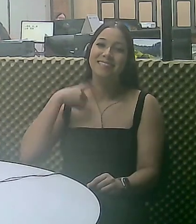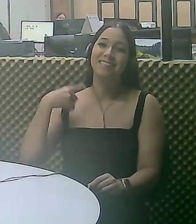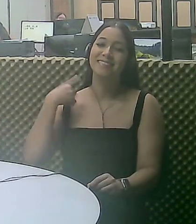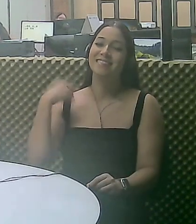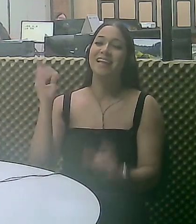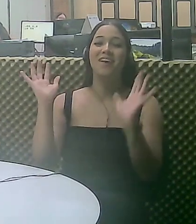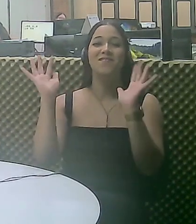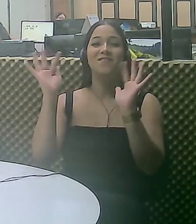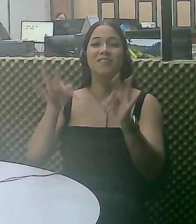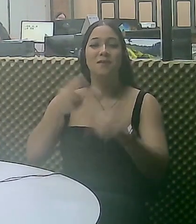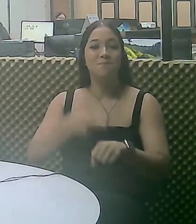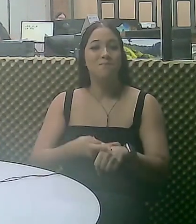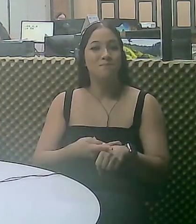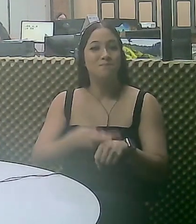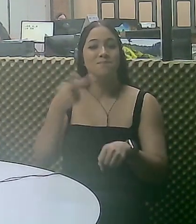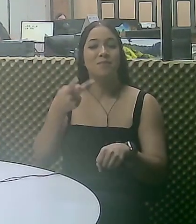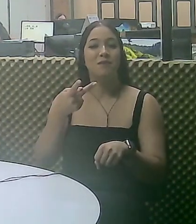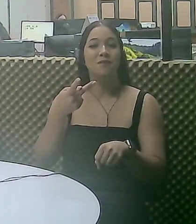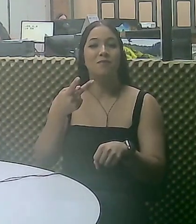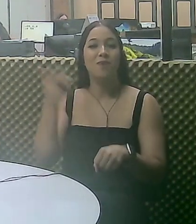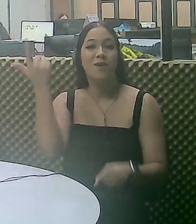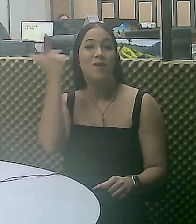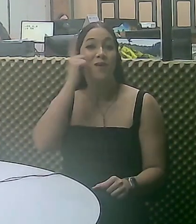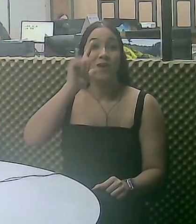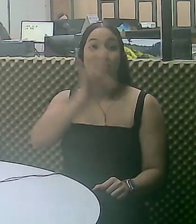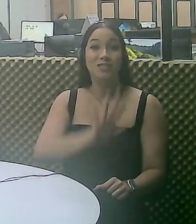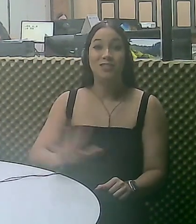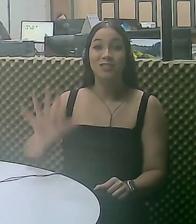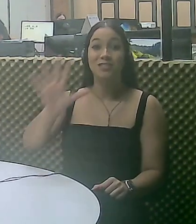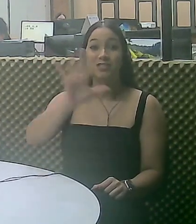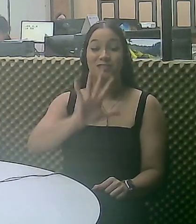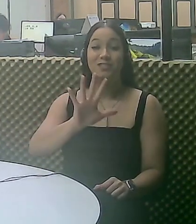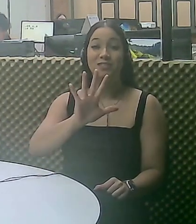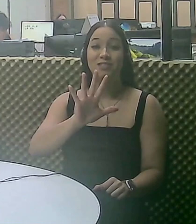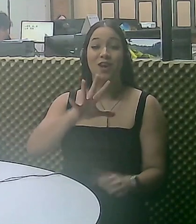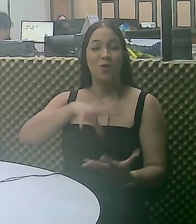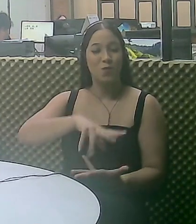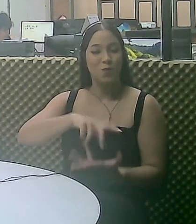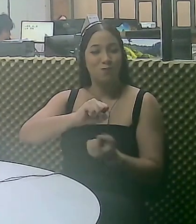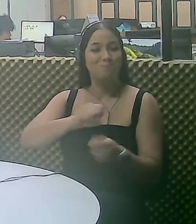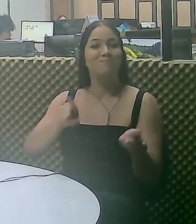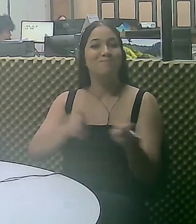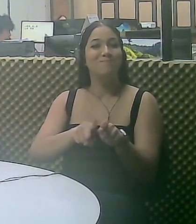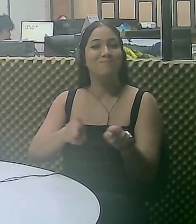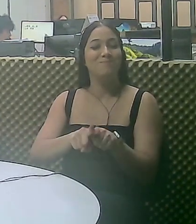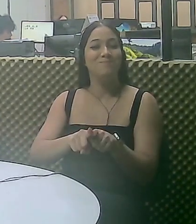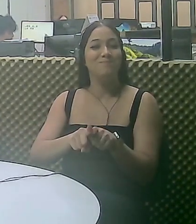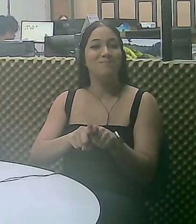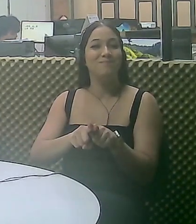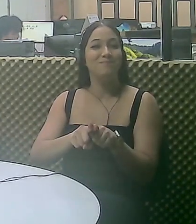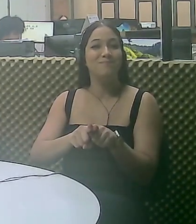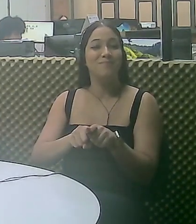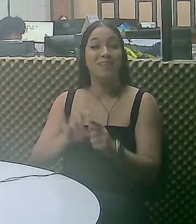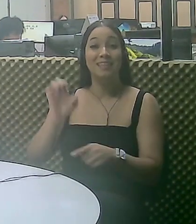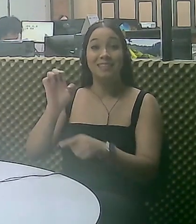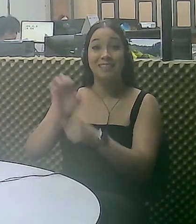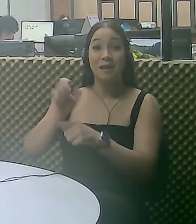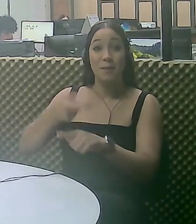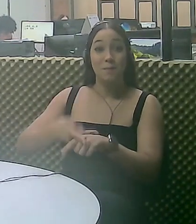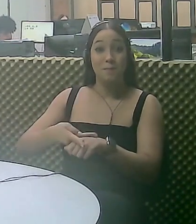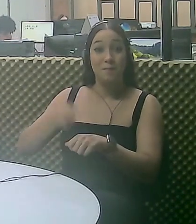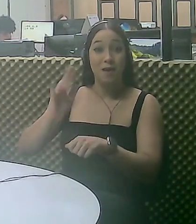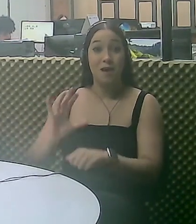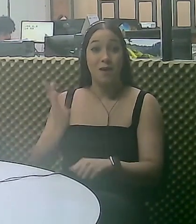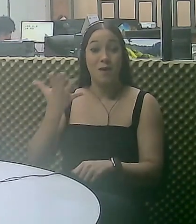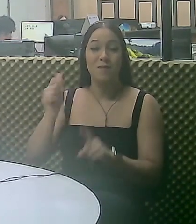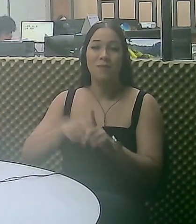foi finalista da premiação após ser ganhadora geral e no quesito sustentabilidade da fase estadual do prêmio, ocorrida